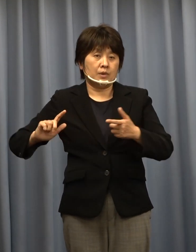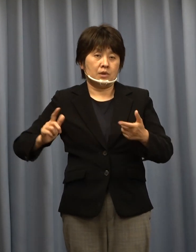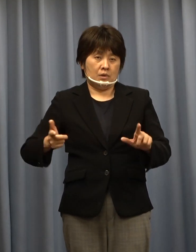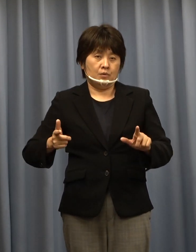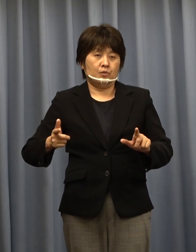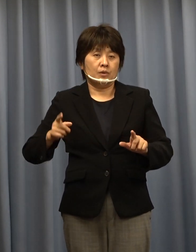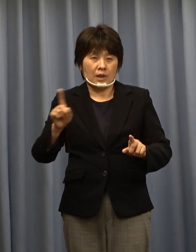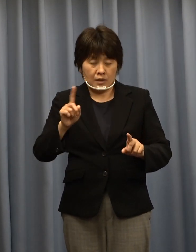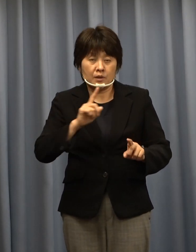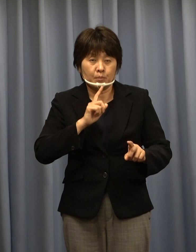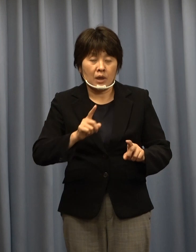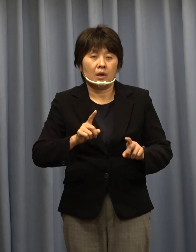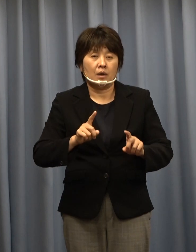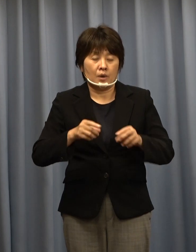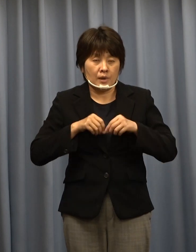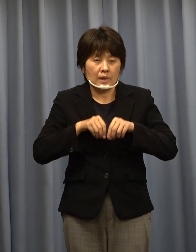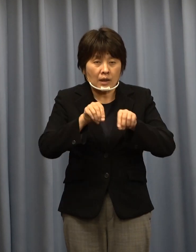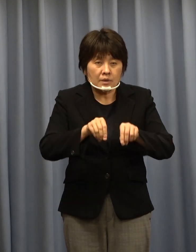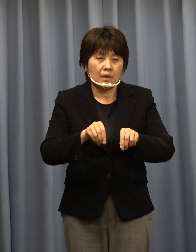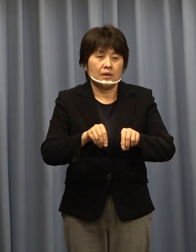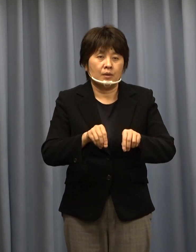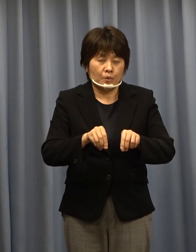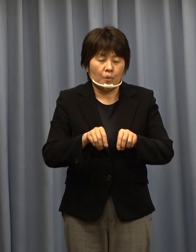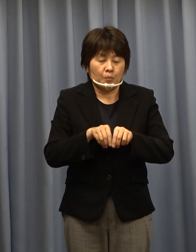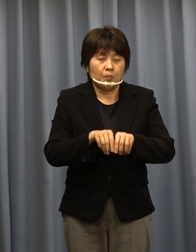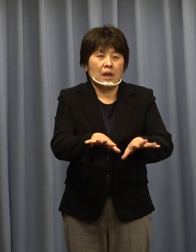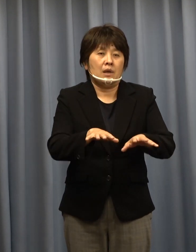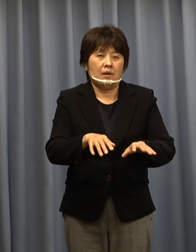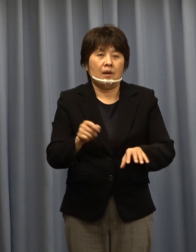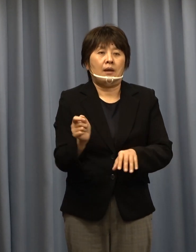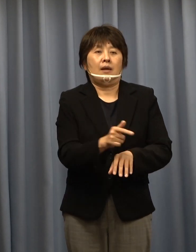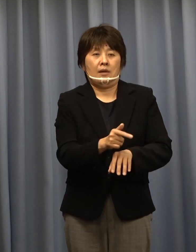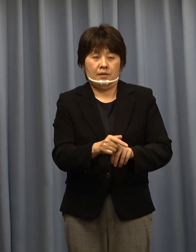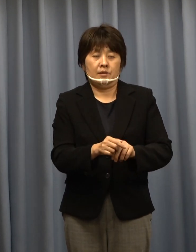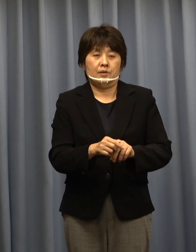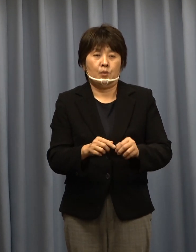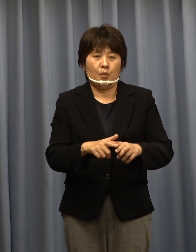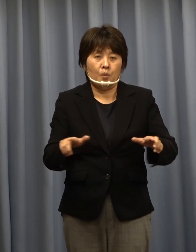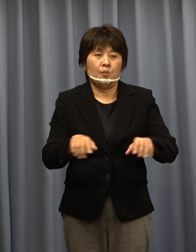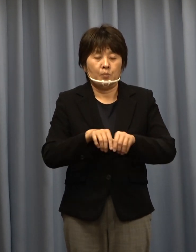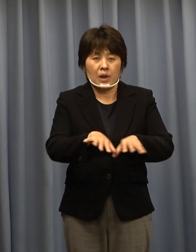ば感染力ということになります。当初言われていた